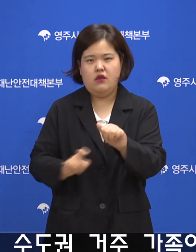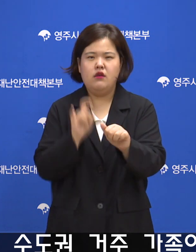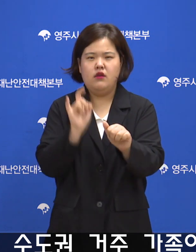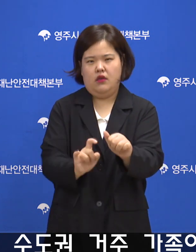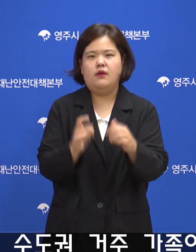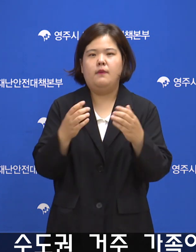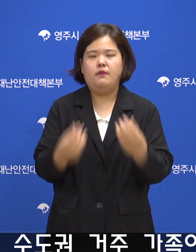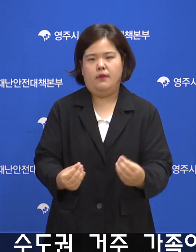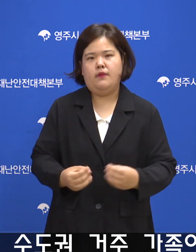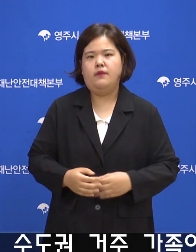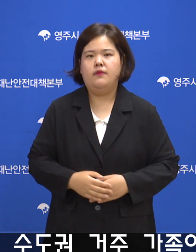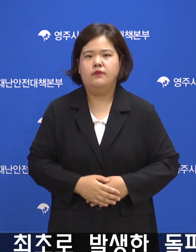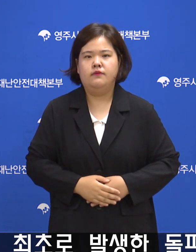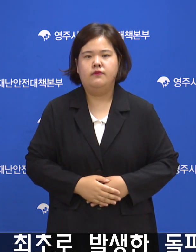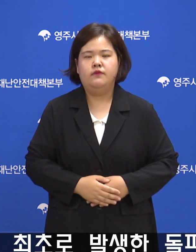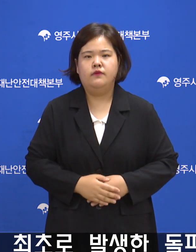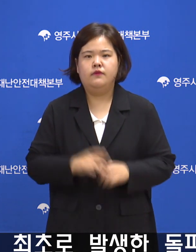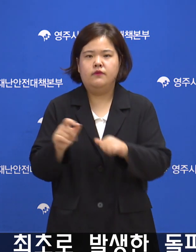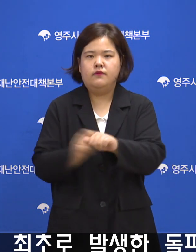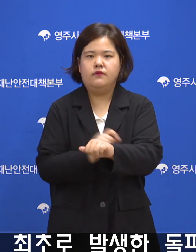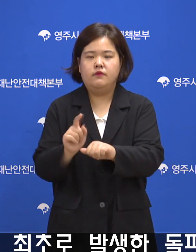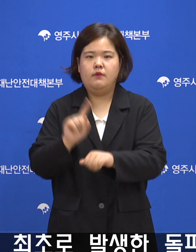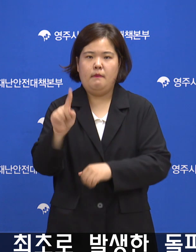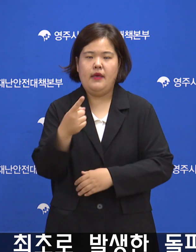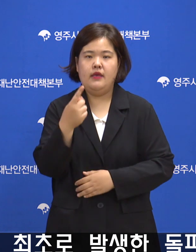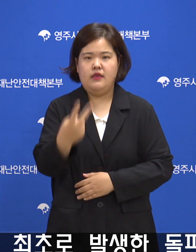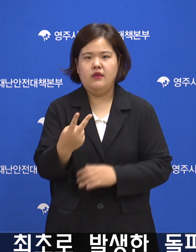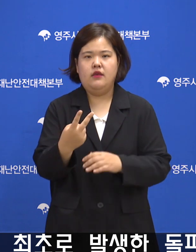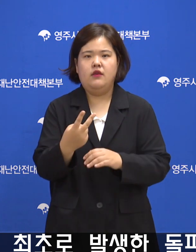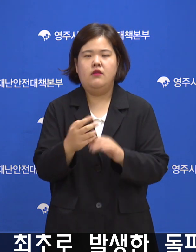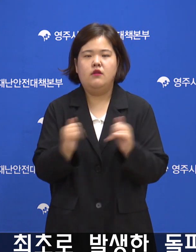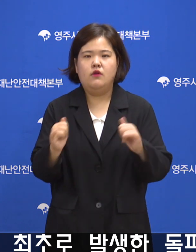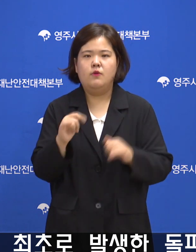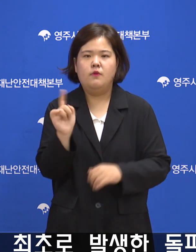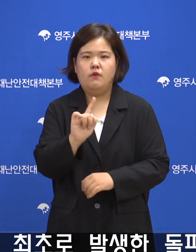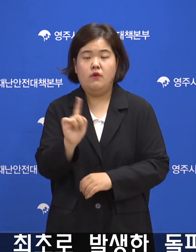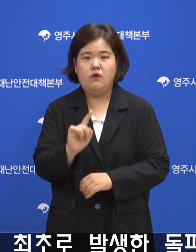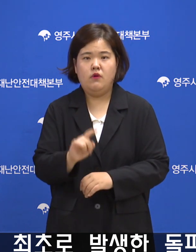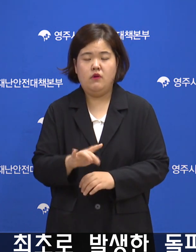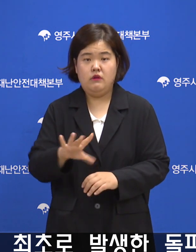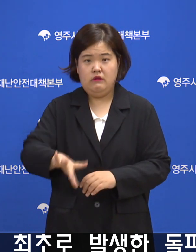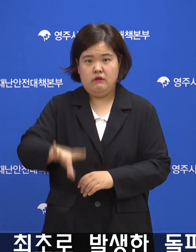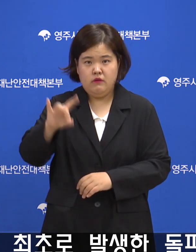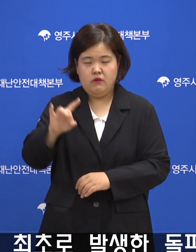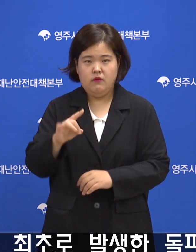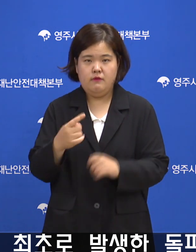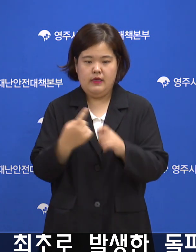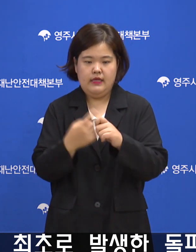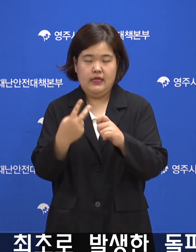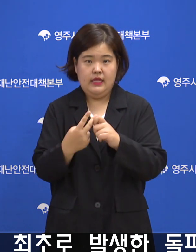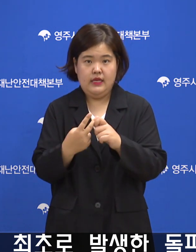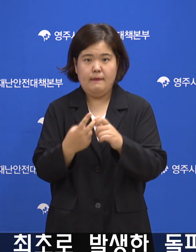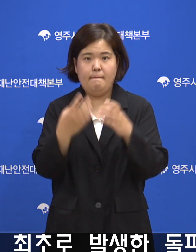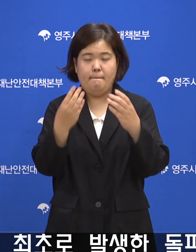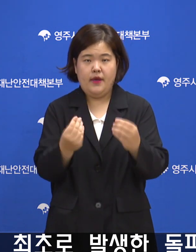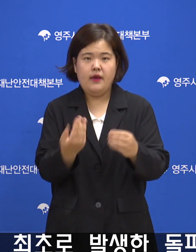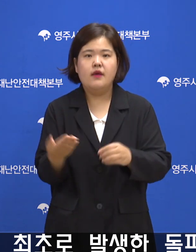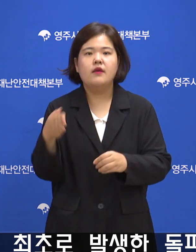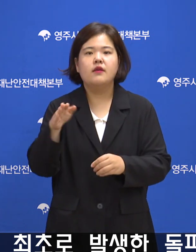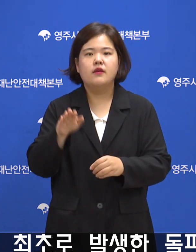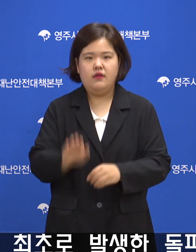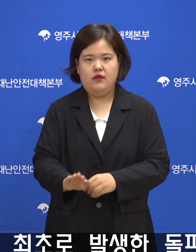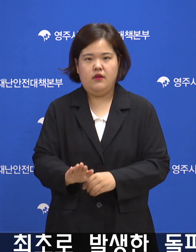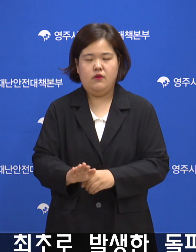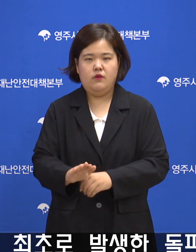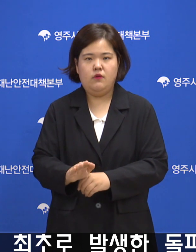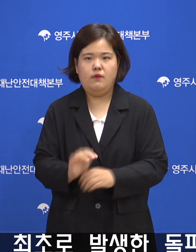확진이 되었습니다. 특히 102번 확진자는 영주에서 최초로 발생한 돌파 감염